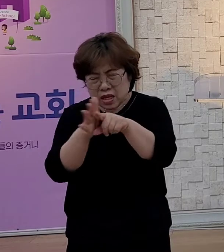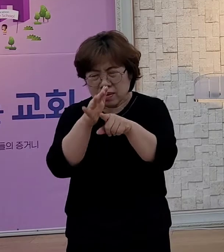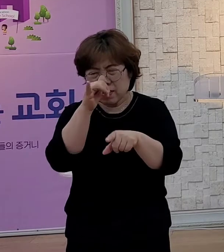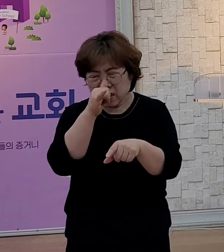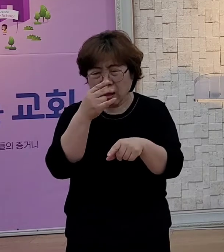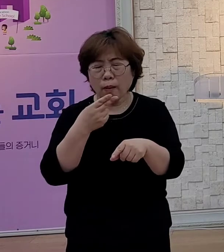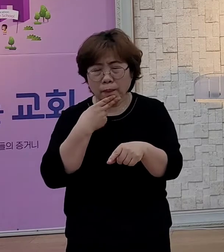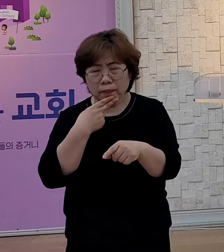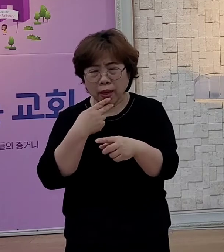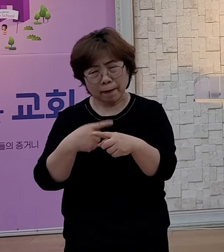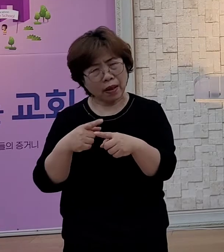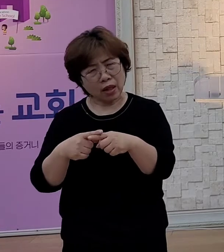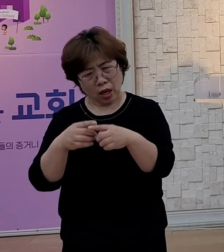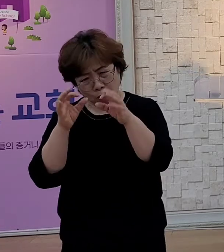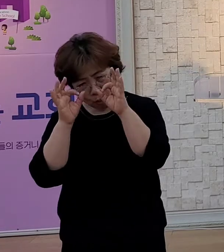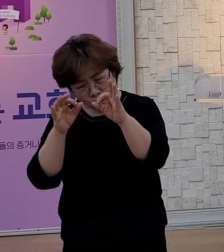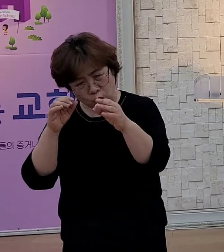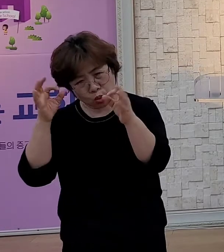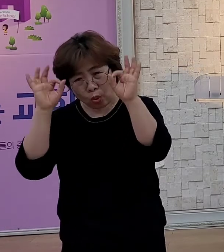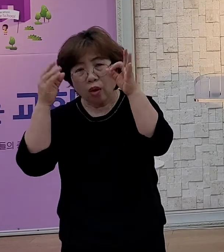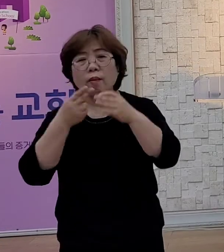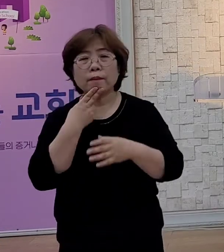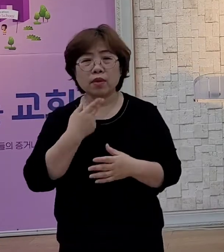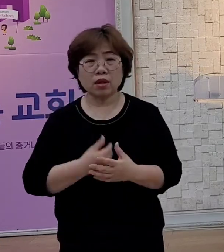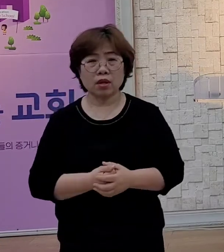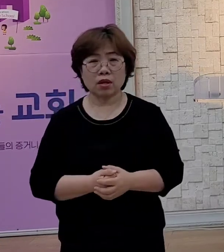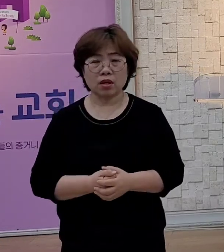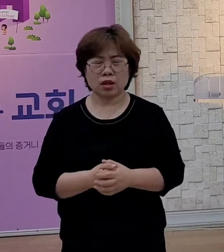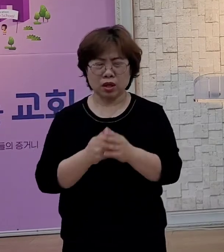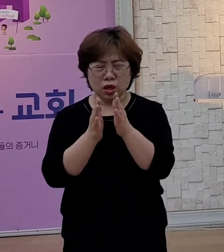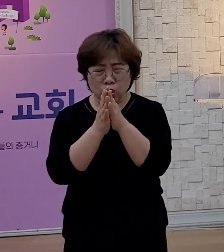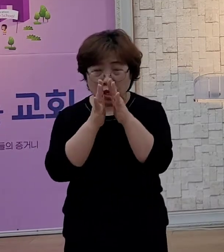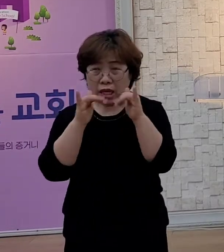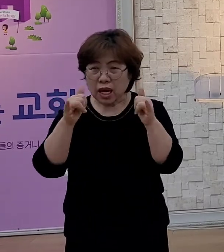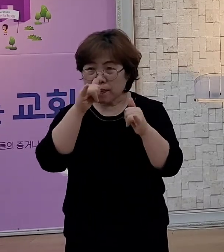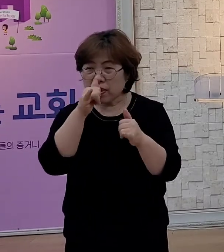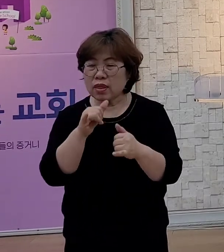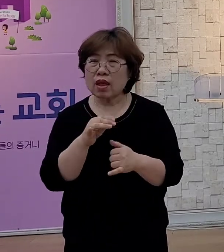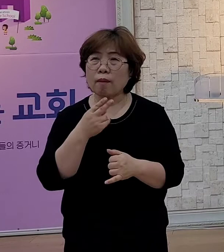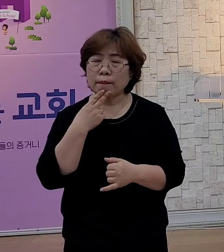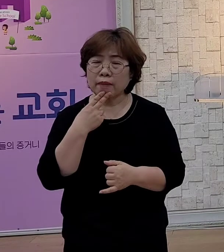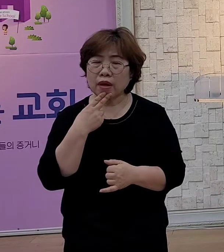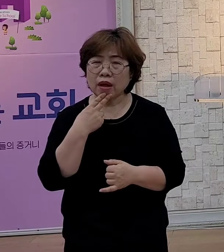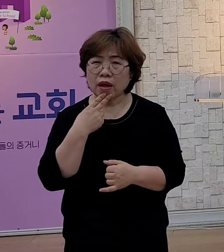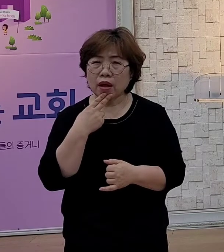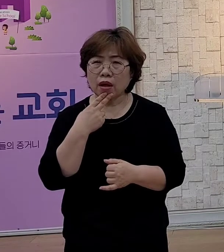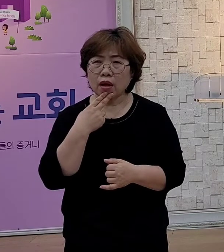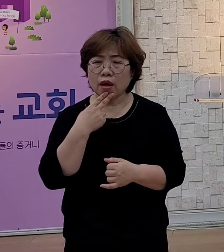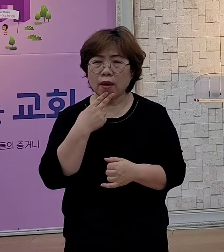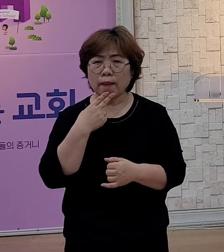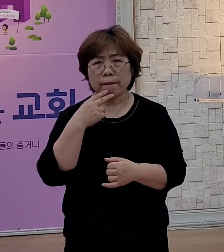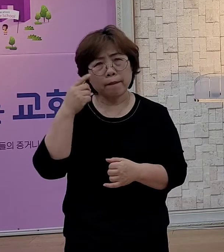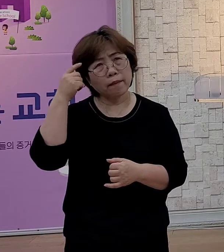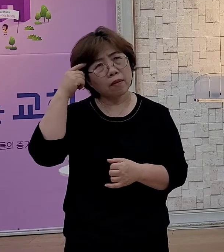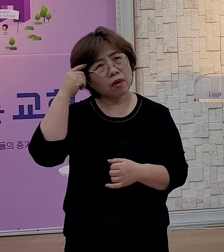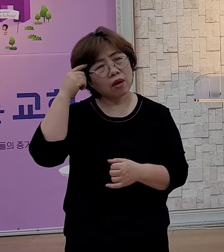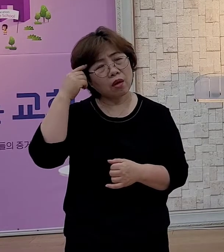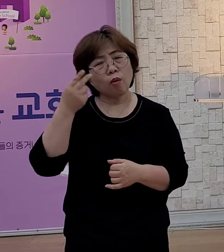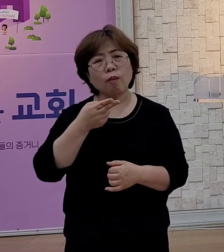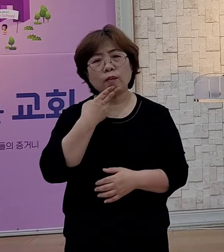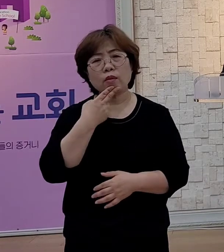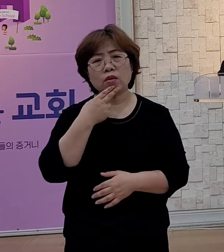없어도 정말 그렇게 기도하는 사람인지 전혀 알 필요도 없고 모릅니다.